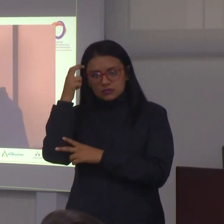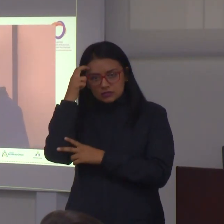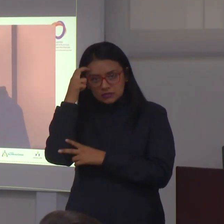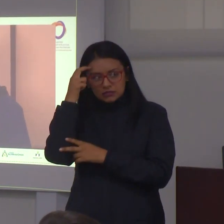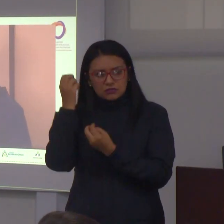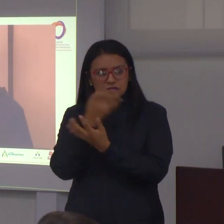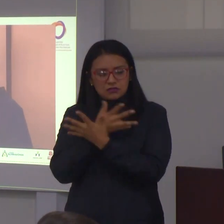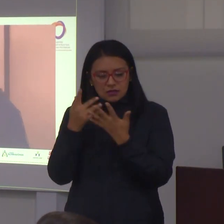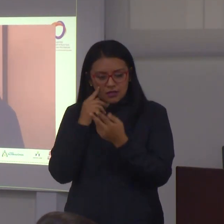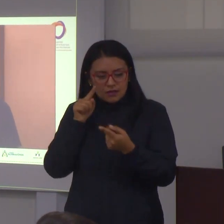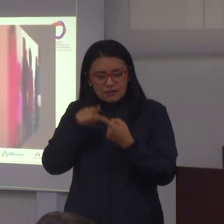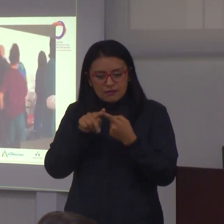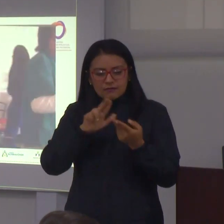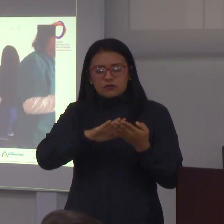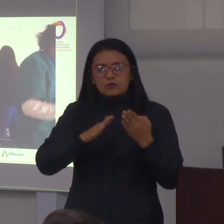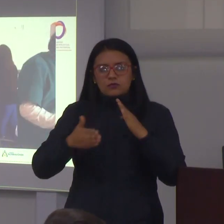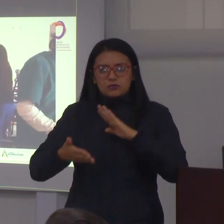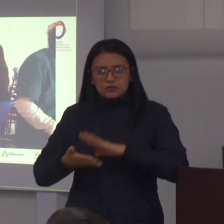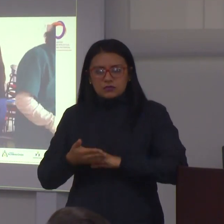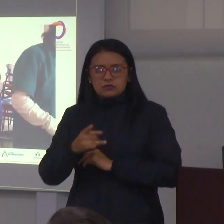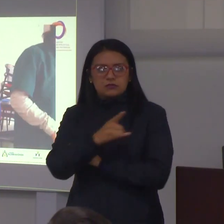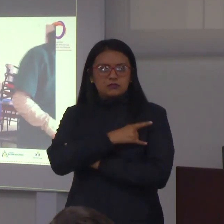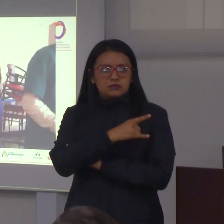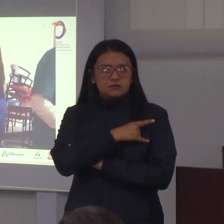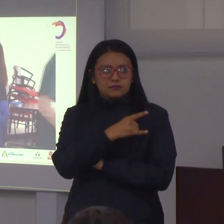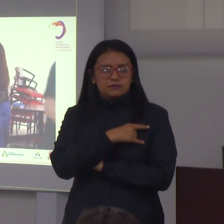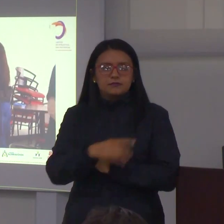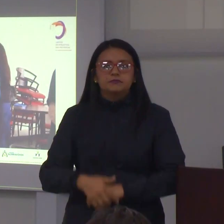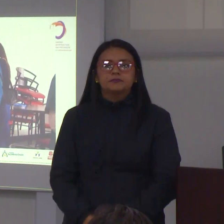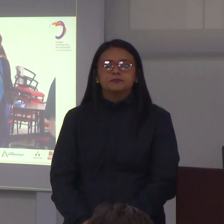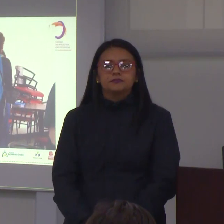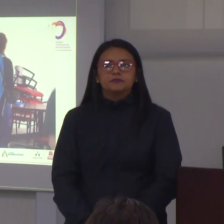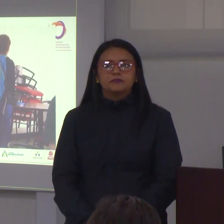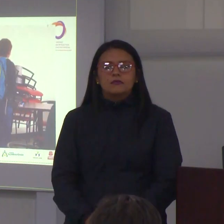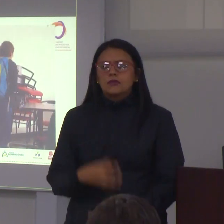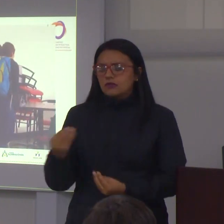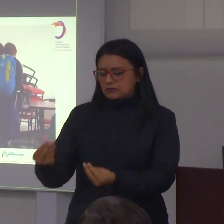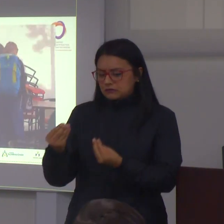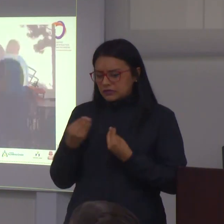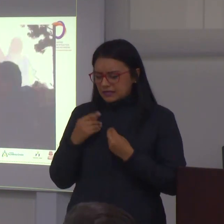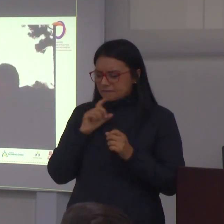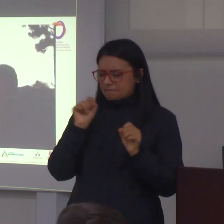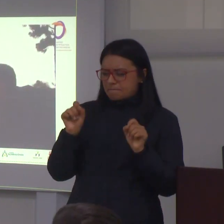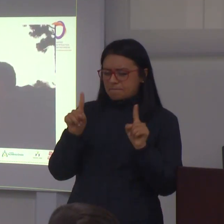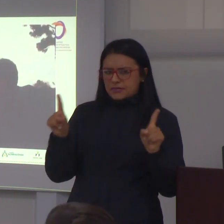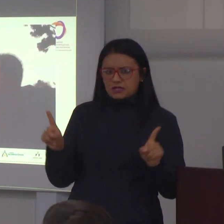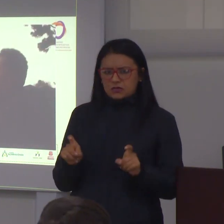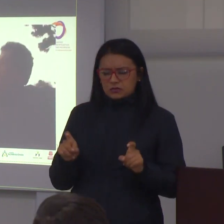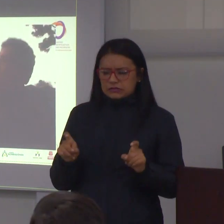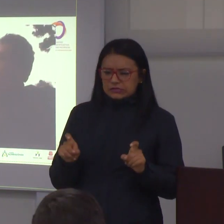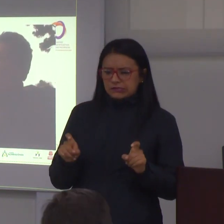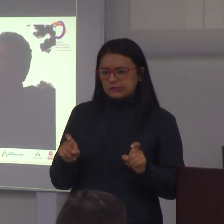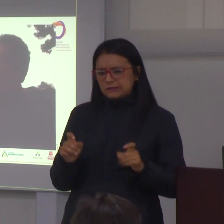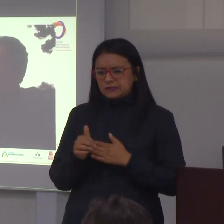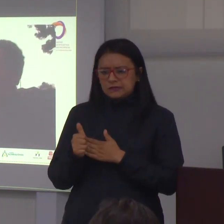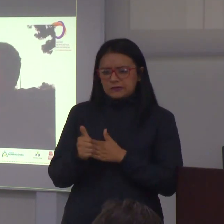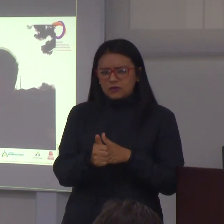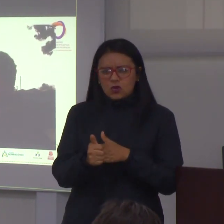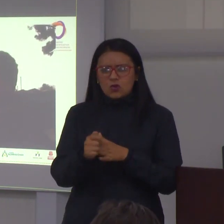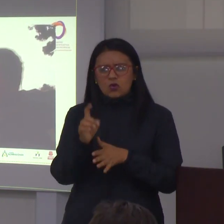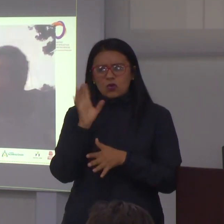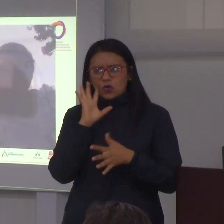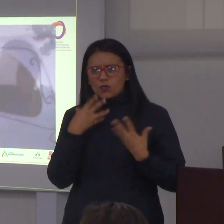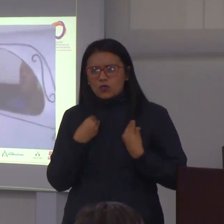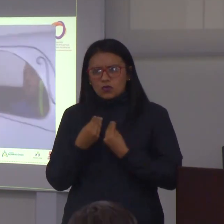hacia la comunidad universitaria. Nos ha generado muchas preguntas orientadas hacia la convivencia,